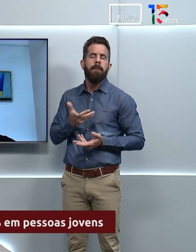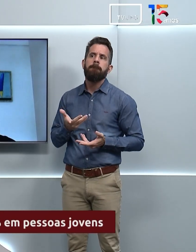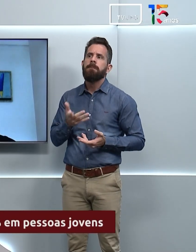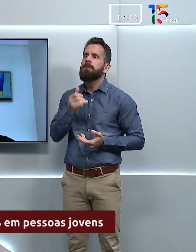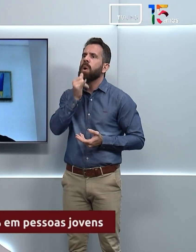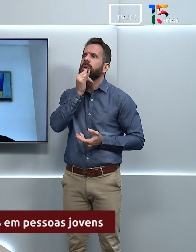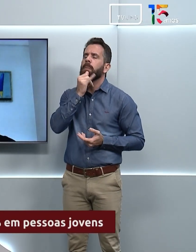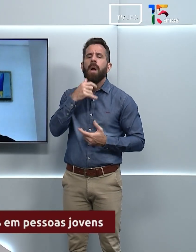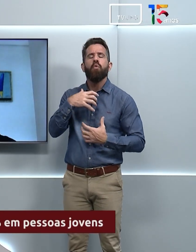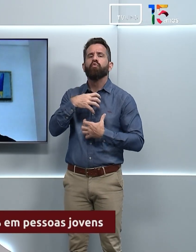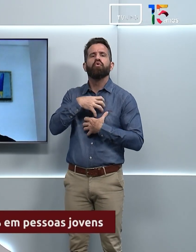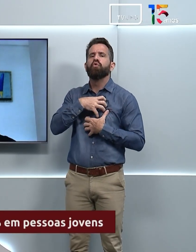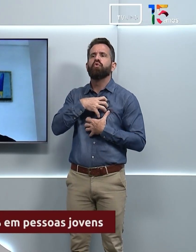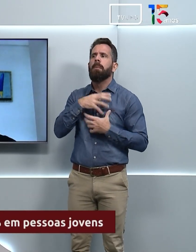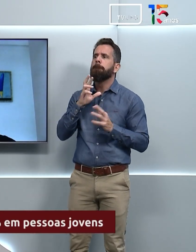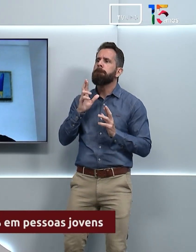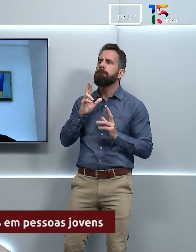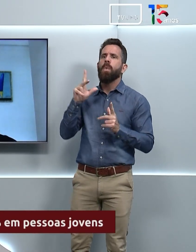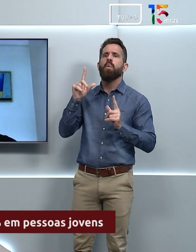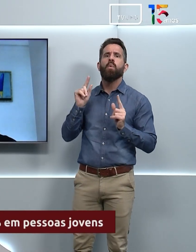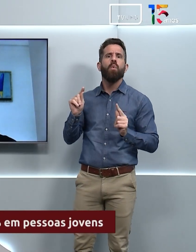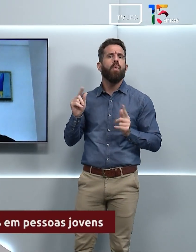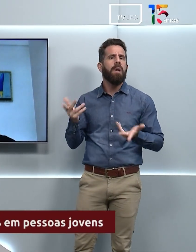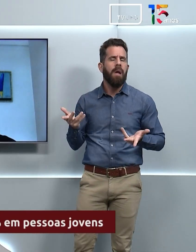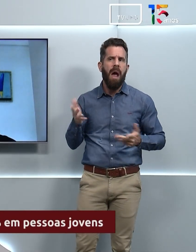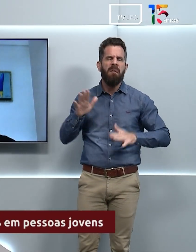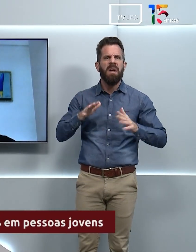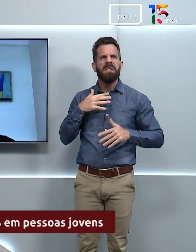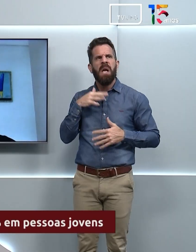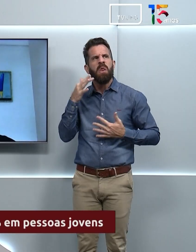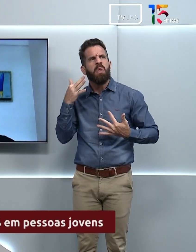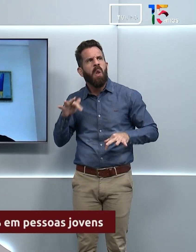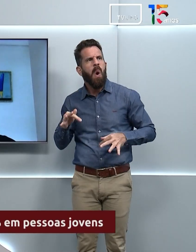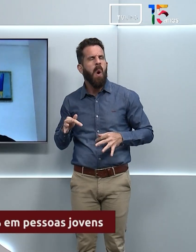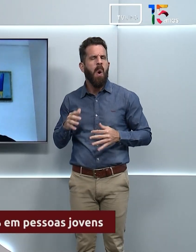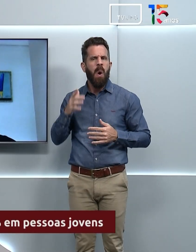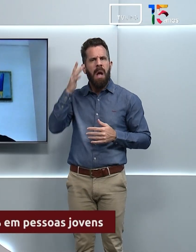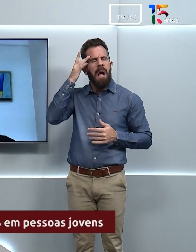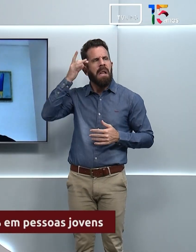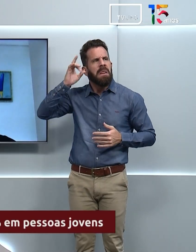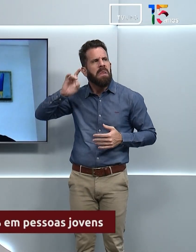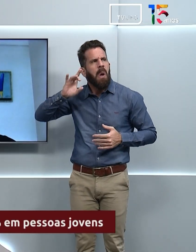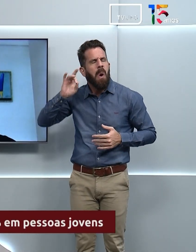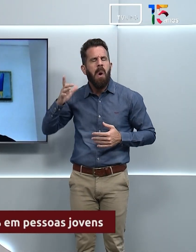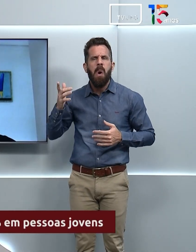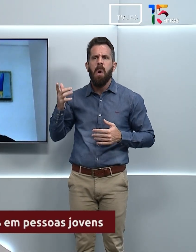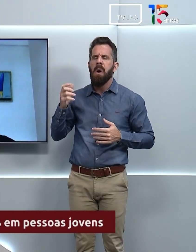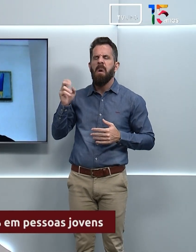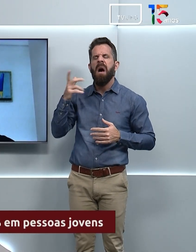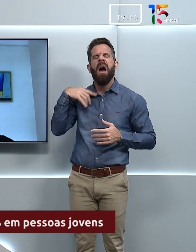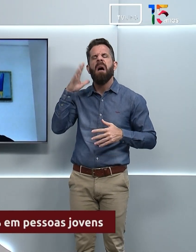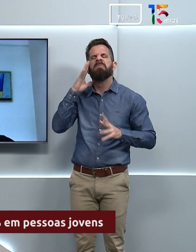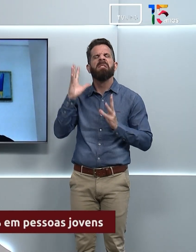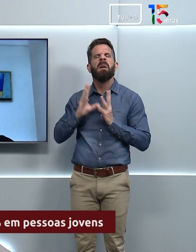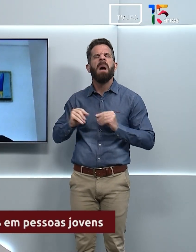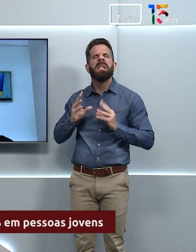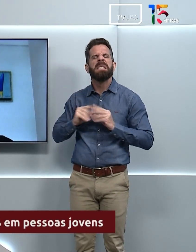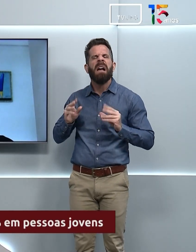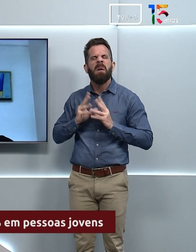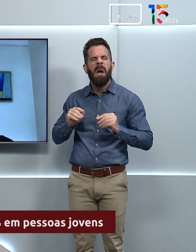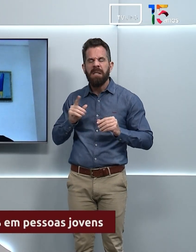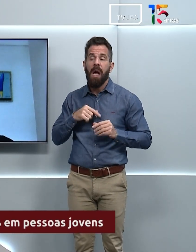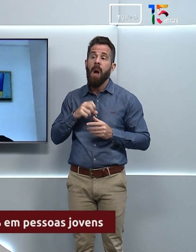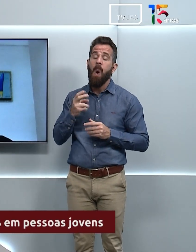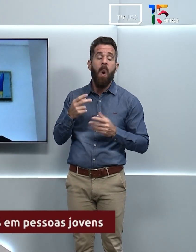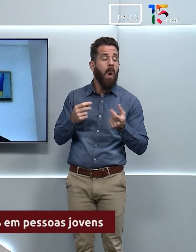ajuda médica? Há muitas pessoas que às vezes podem sentir uma dor, um formigamento, uma dor de cabeça e pensar assim, não, vai passar, ou toma um remédio e fica